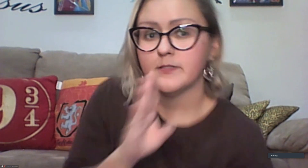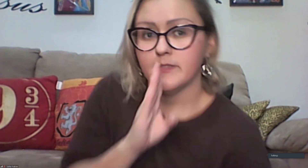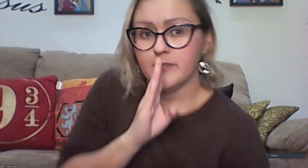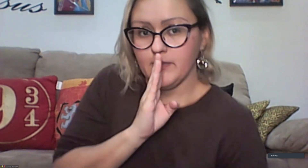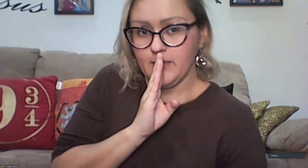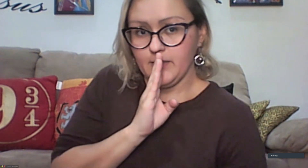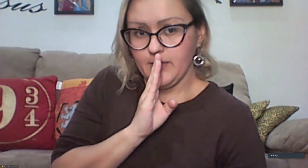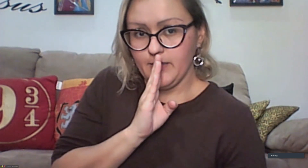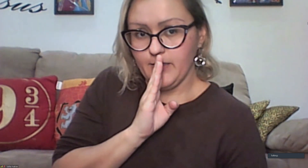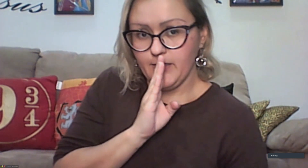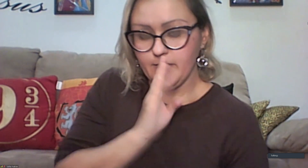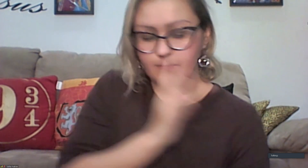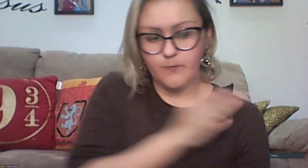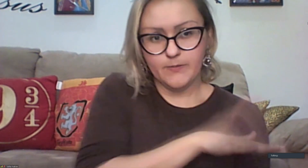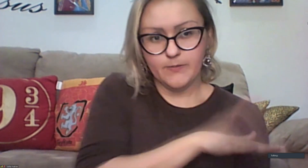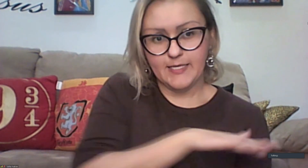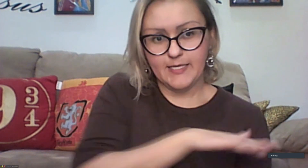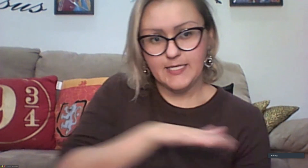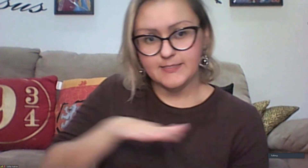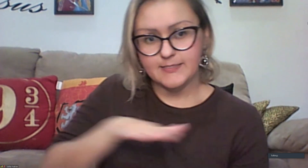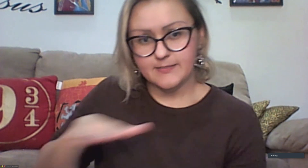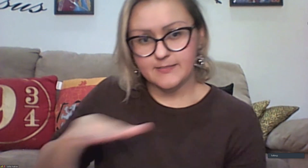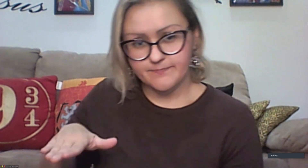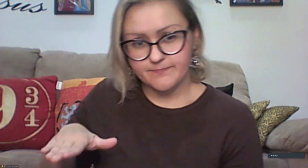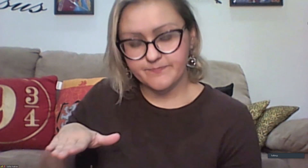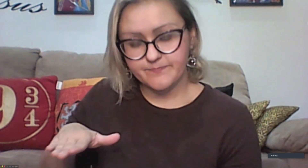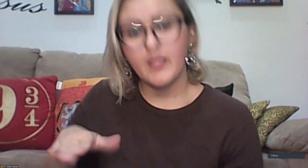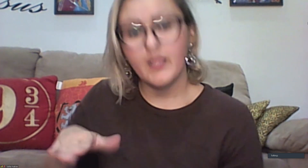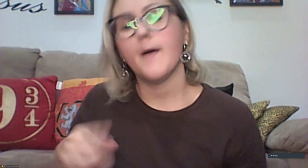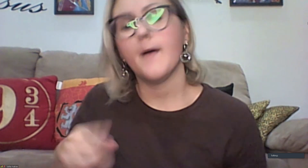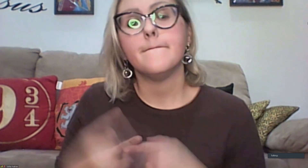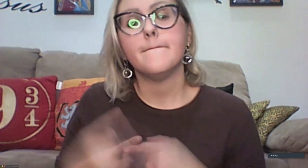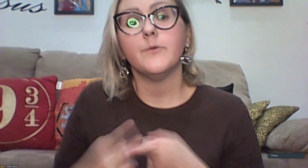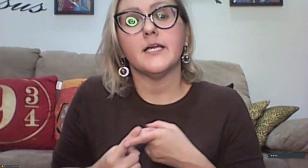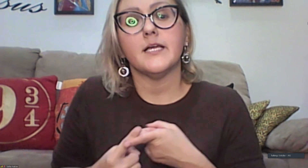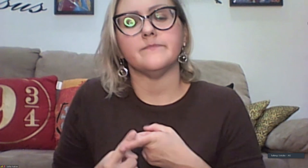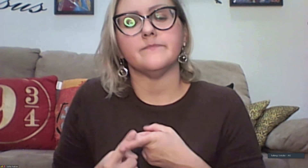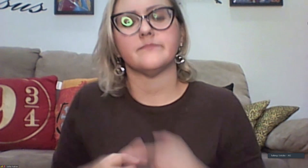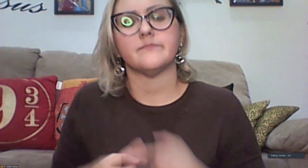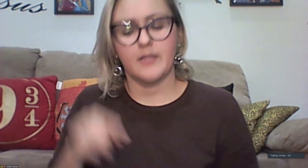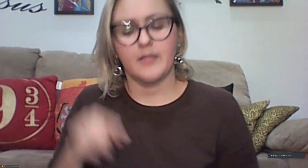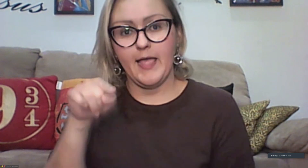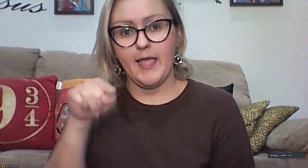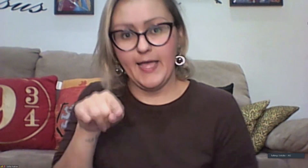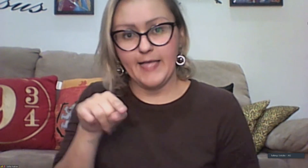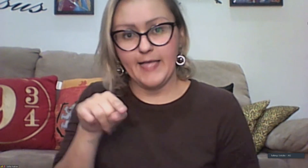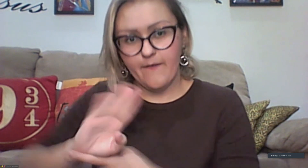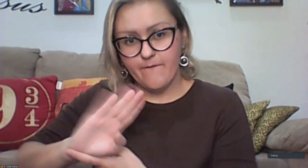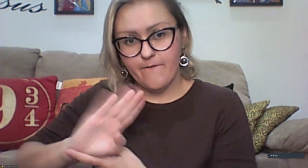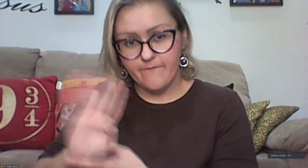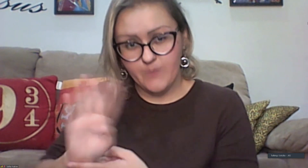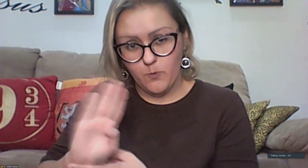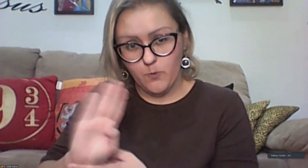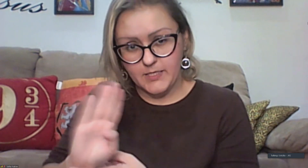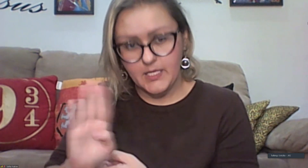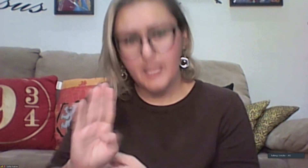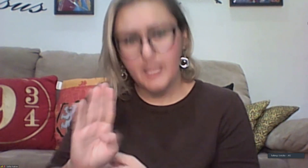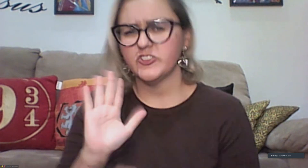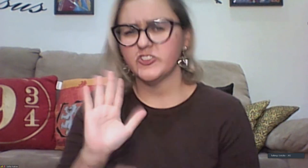Silêncio dos Inocentes, porque, por exemplo, esse filme, ele é muito